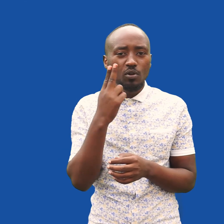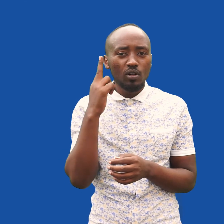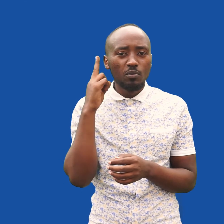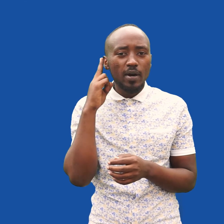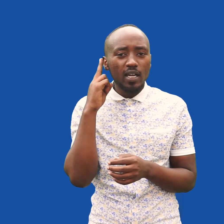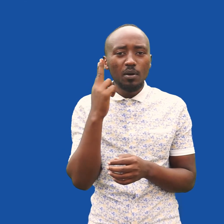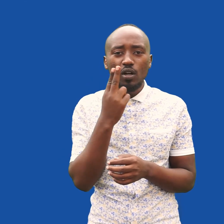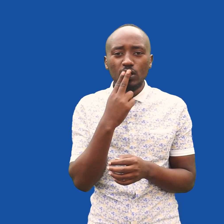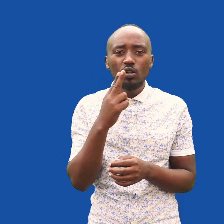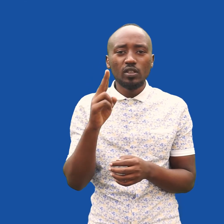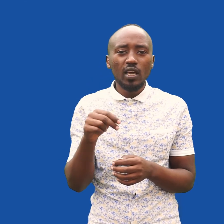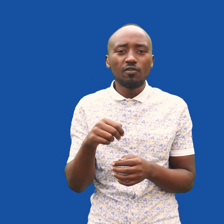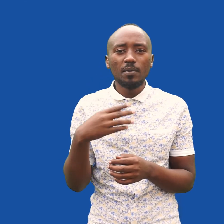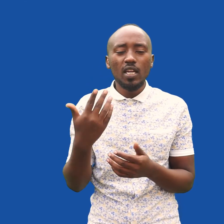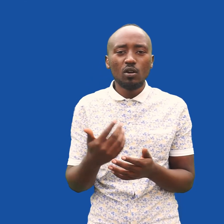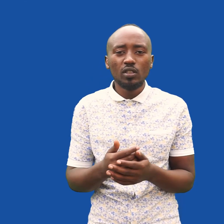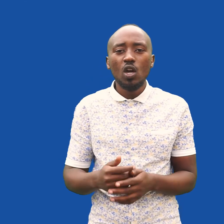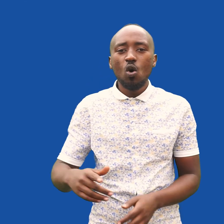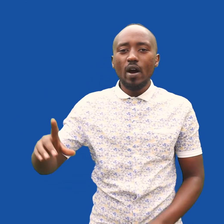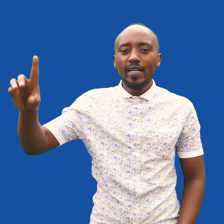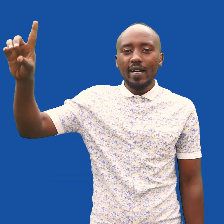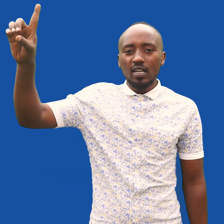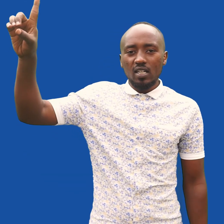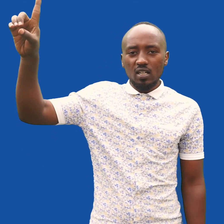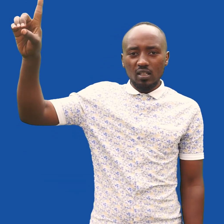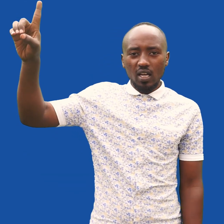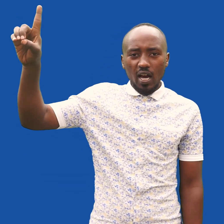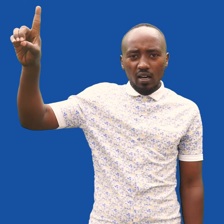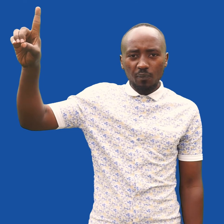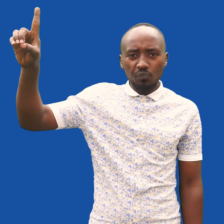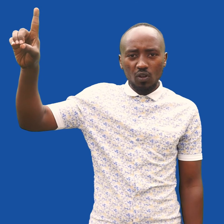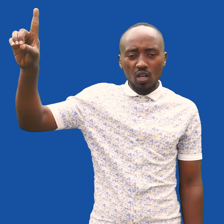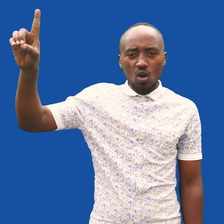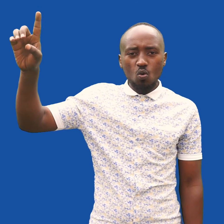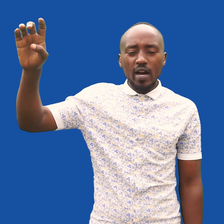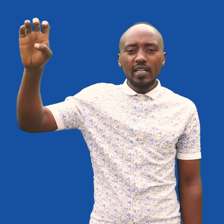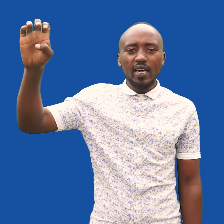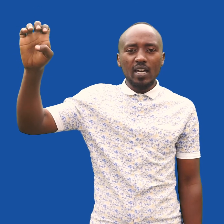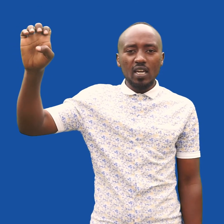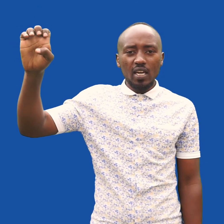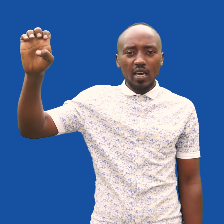mumarenga, bayi, kuraguru, chariko. Def, ujandika, gut. Urandika, da. Urandika, e.